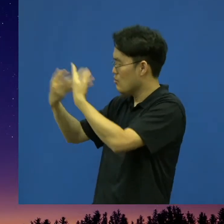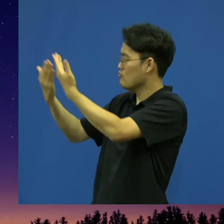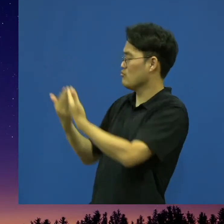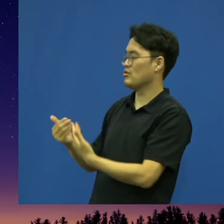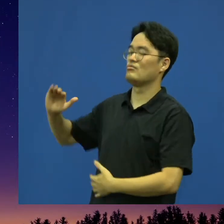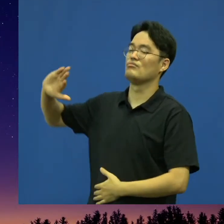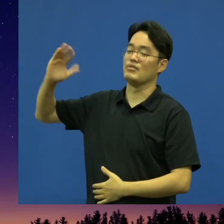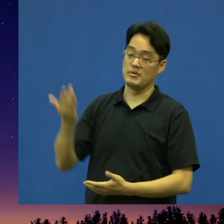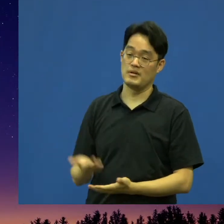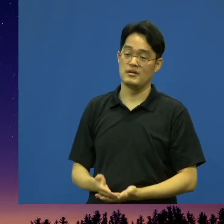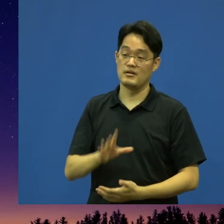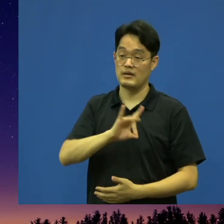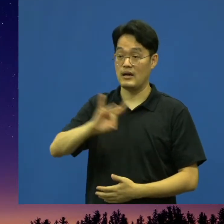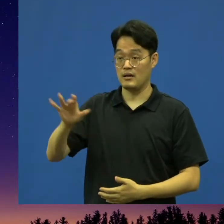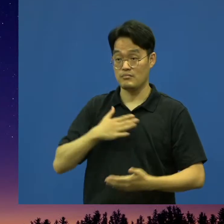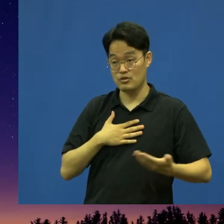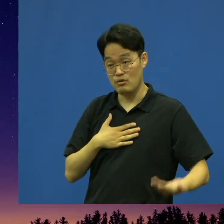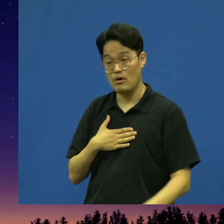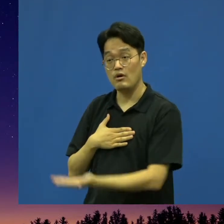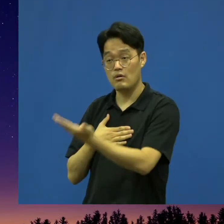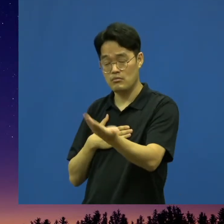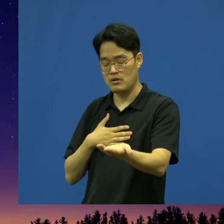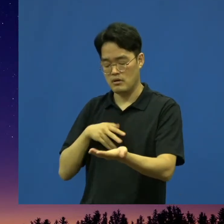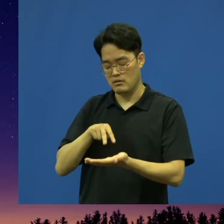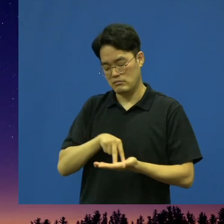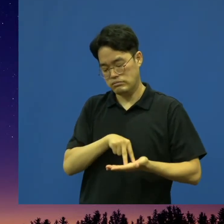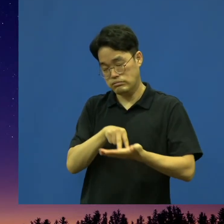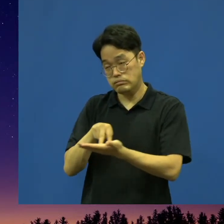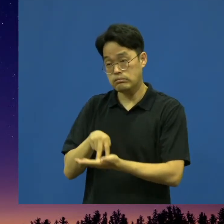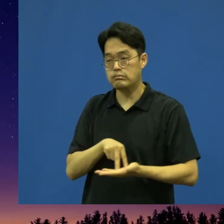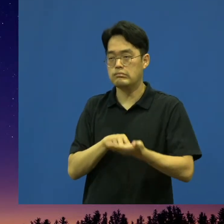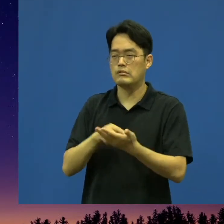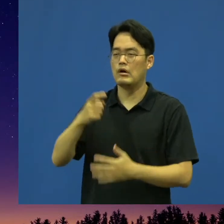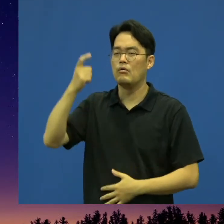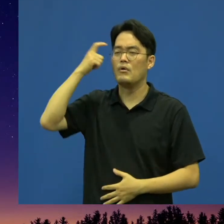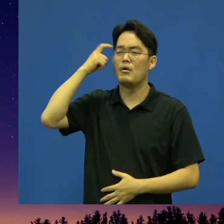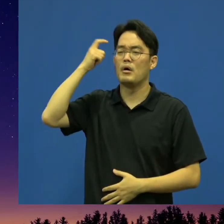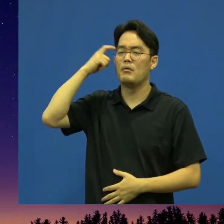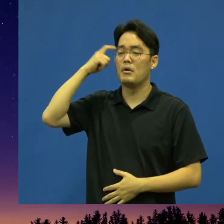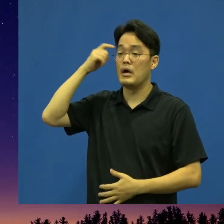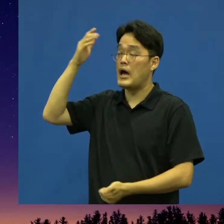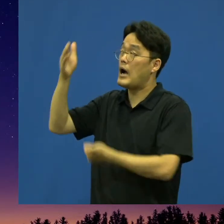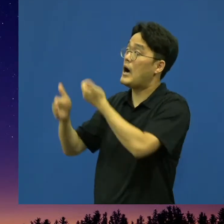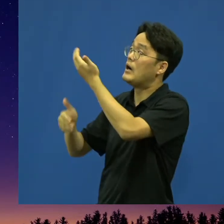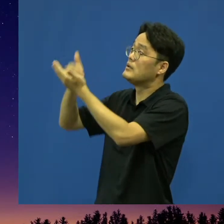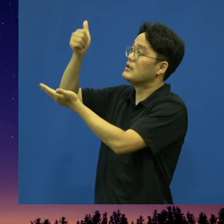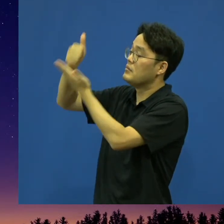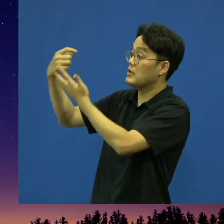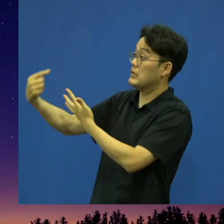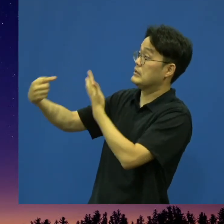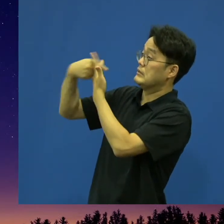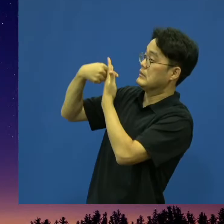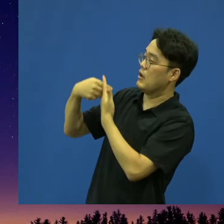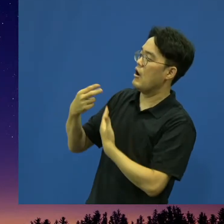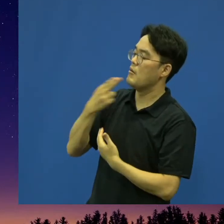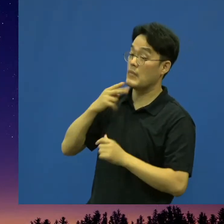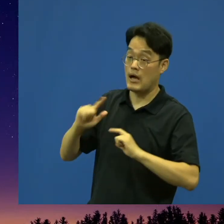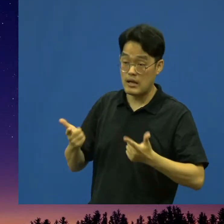때로 여러분과 제가 외로운 이유는 그분이 안 알아줘서가 아니라